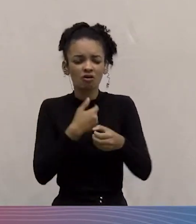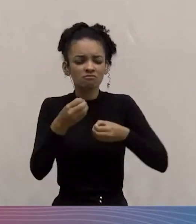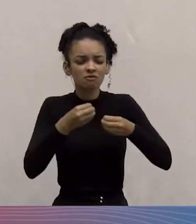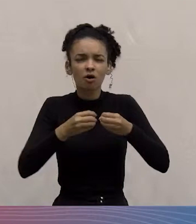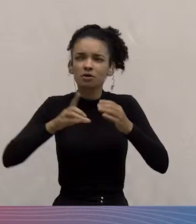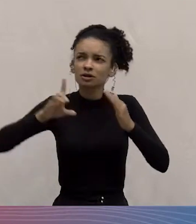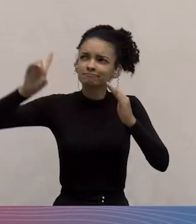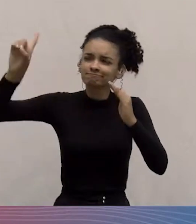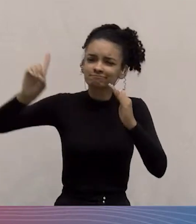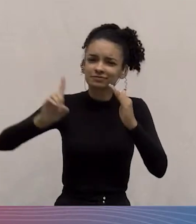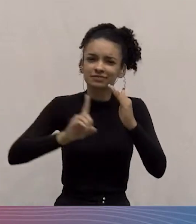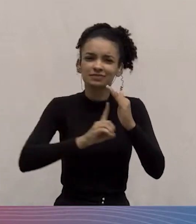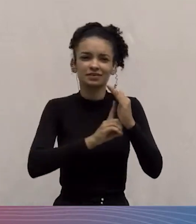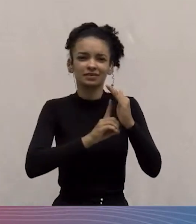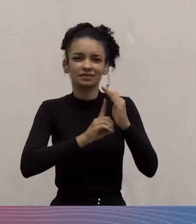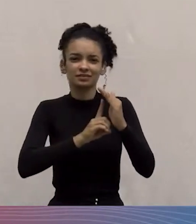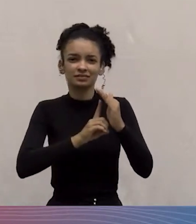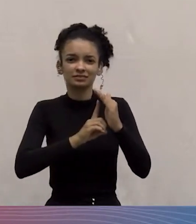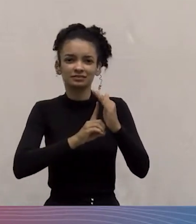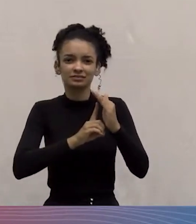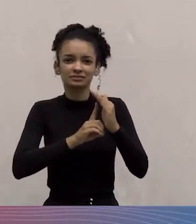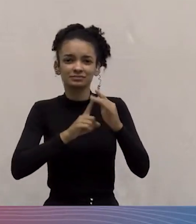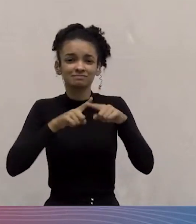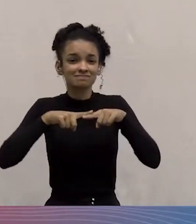Ele quer habitar em nós.